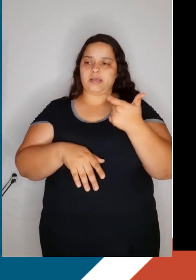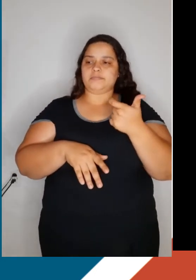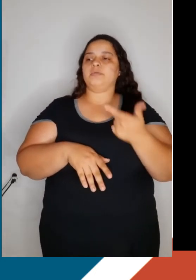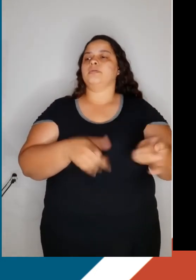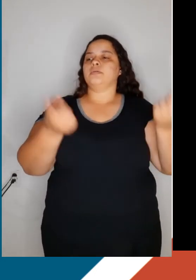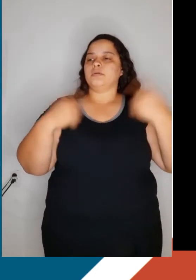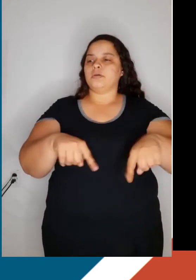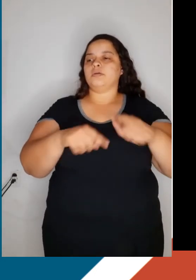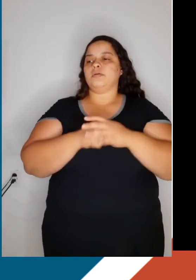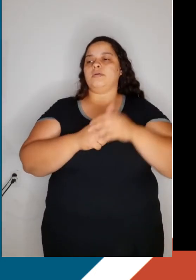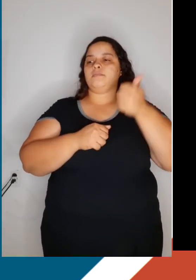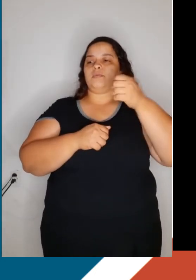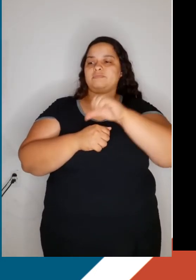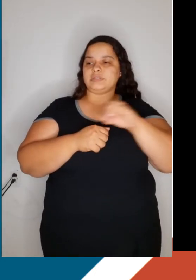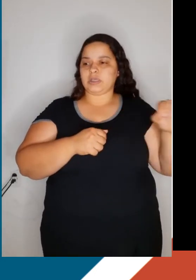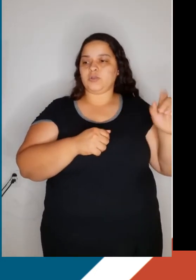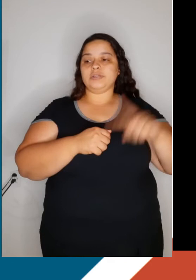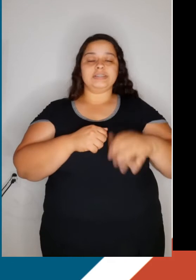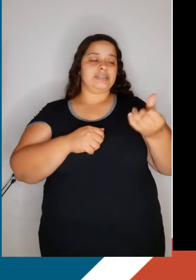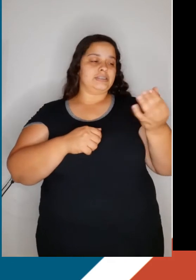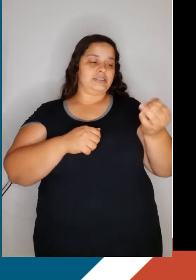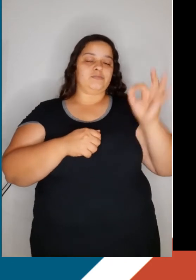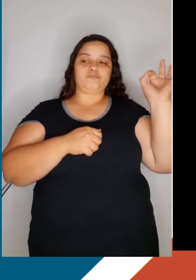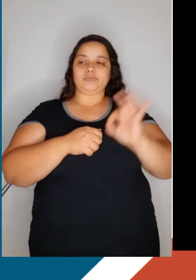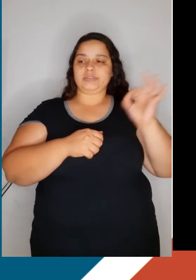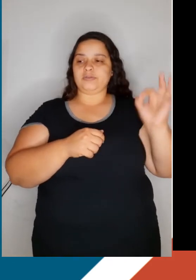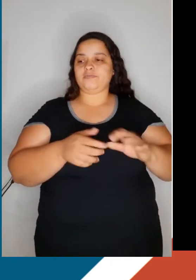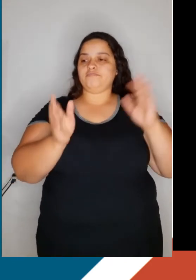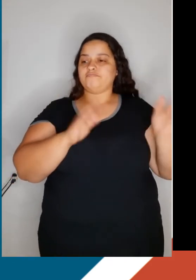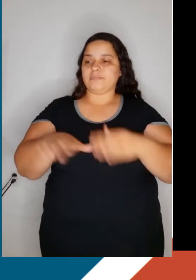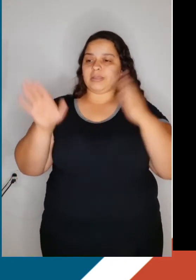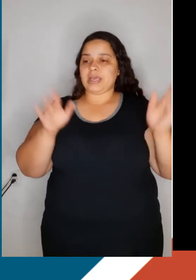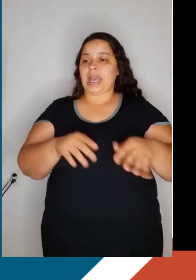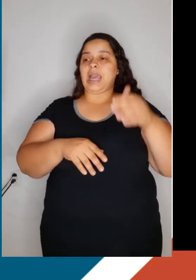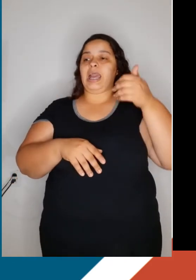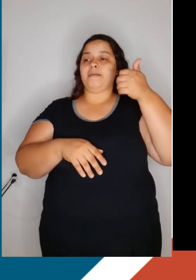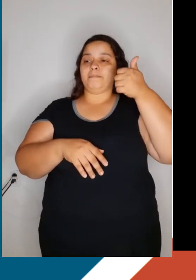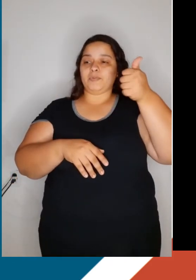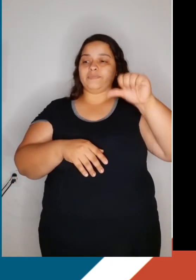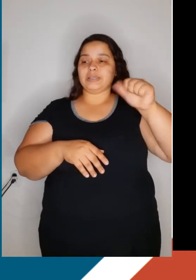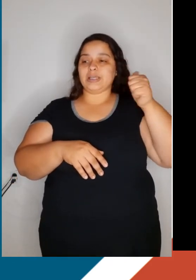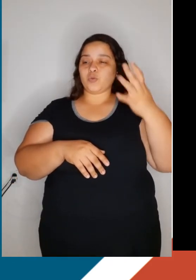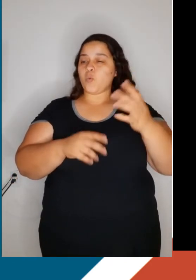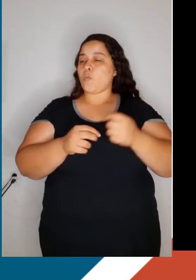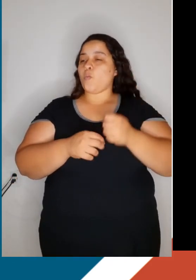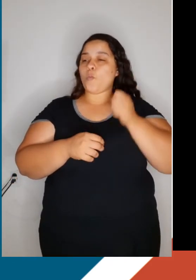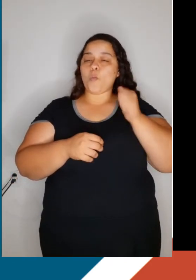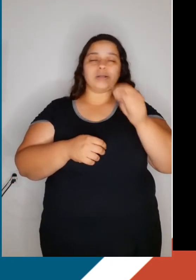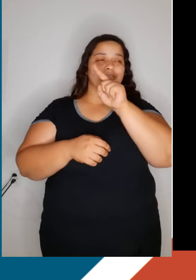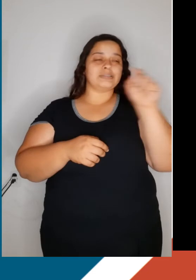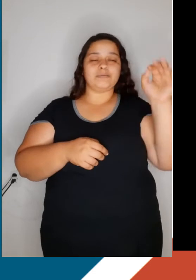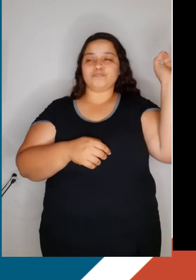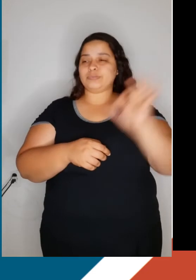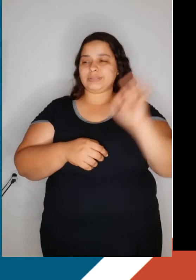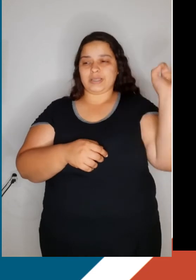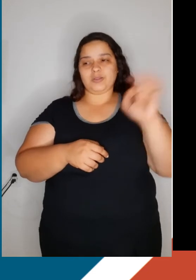e em 1900 isso vai passar de 60%, em 1914, inclusive, isso é quase 100% da produção armamentista consumida pelo